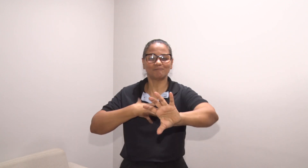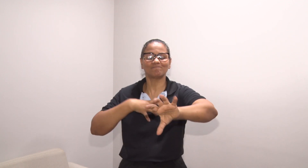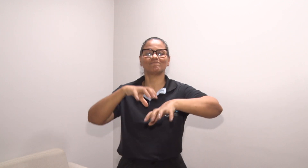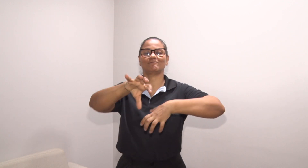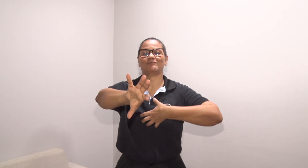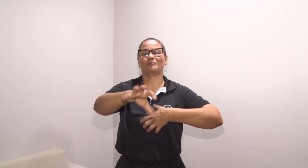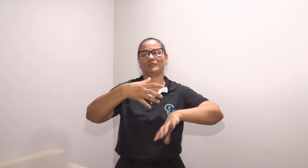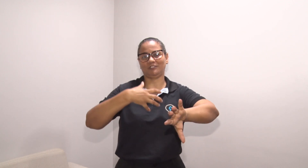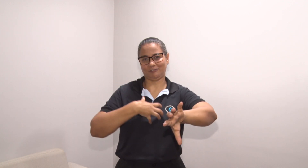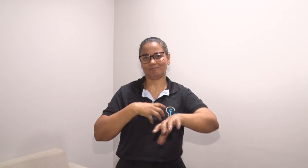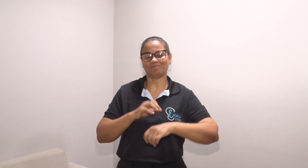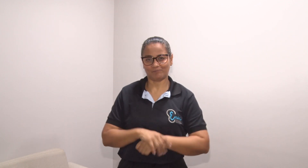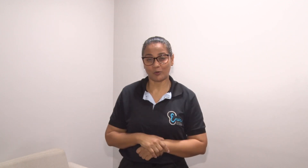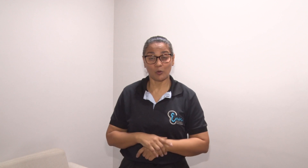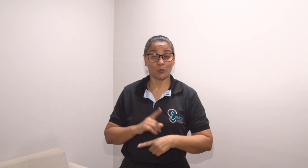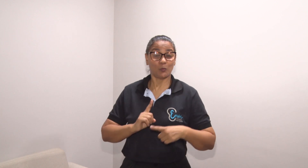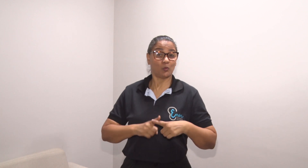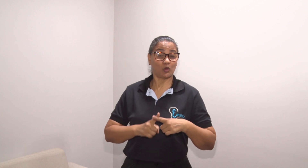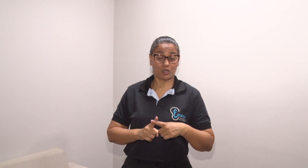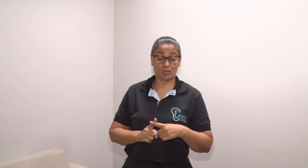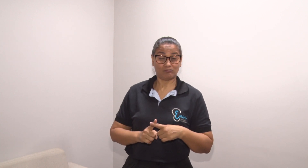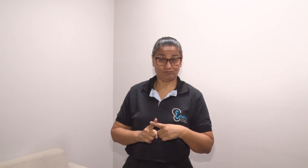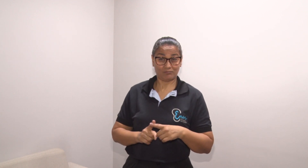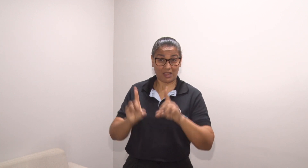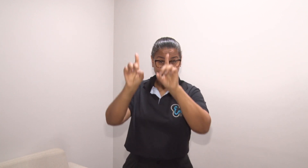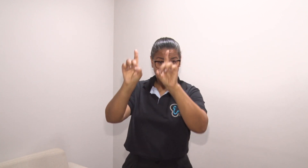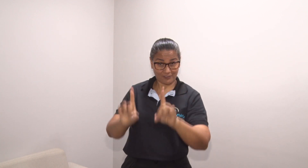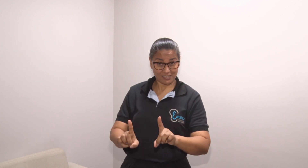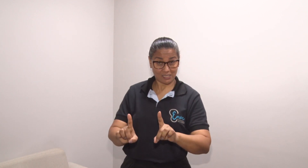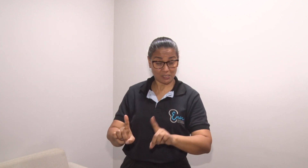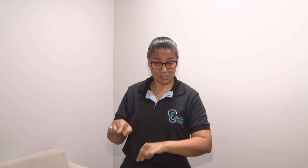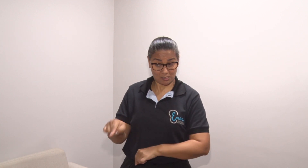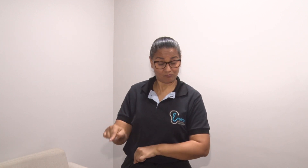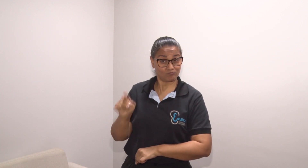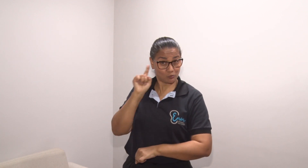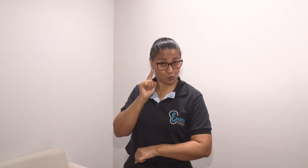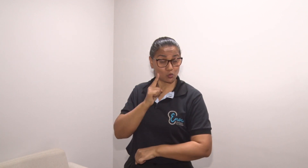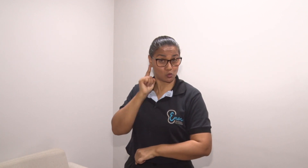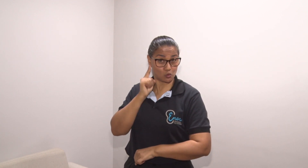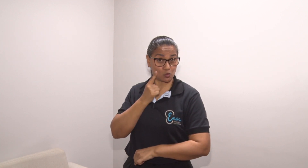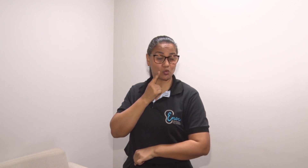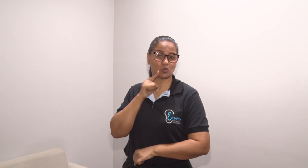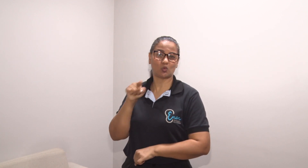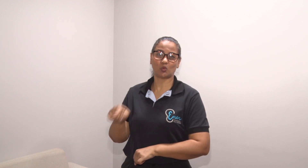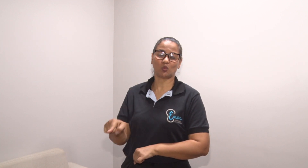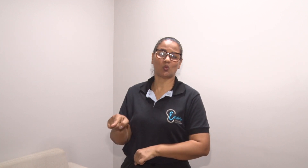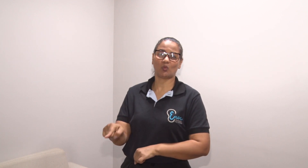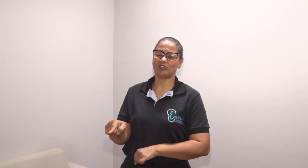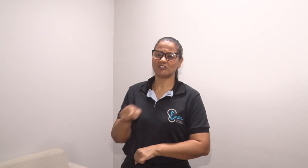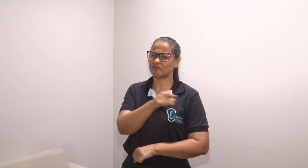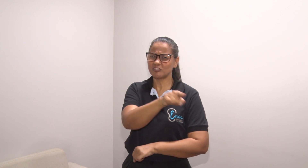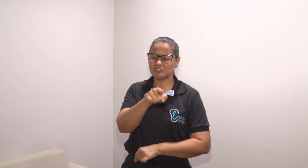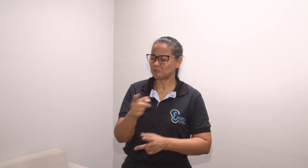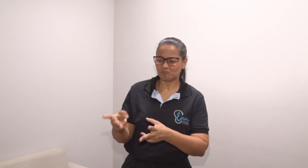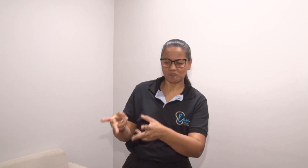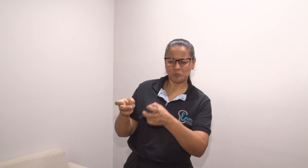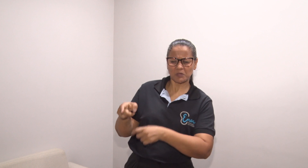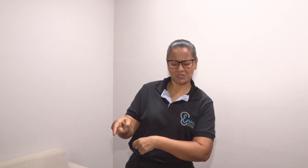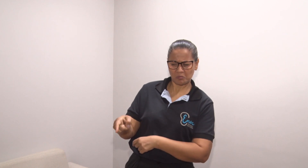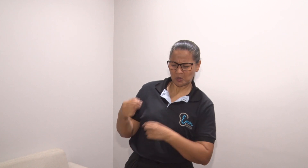que a surdez é uma deficiência que ela passa despercebida. Só quando o surdo ele tenta se comunicar é que a gente